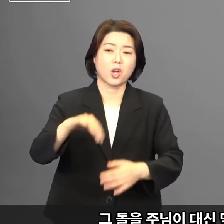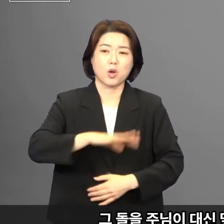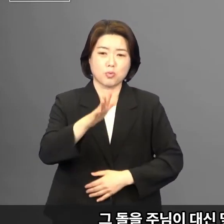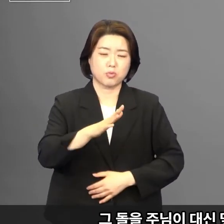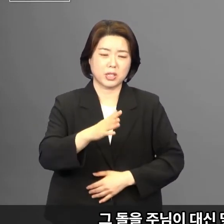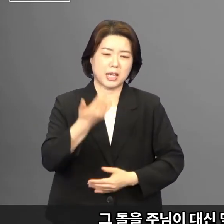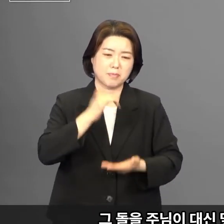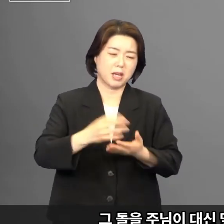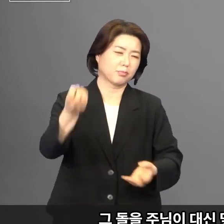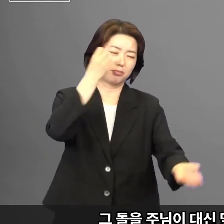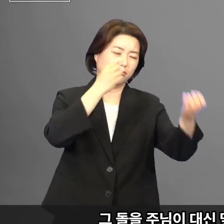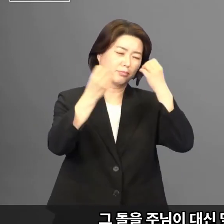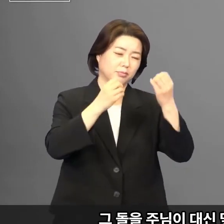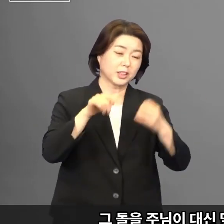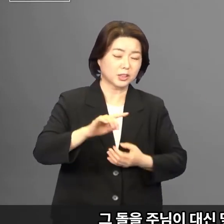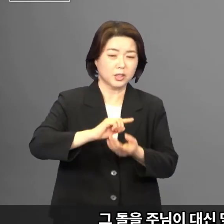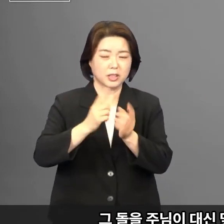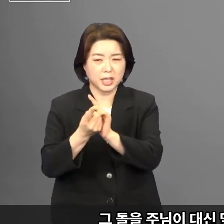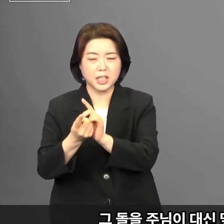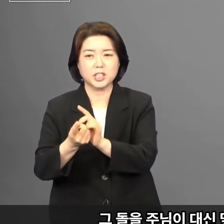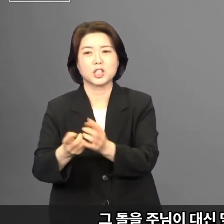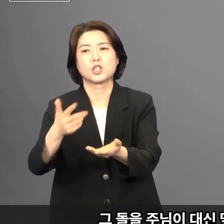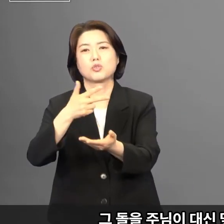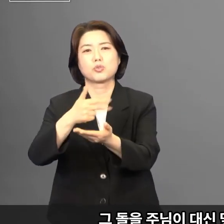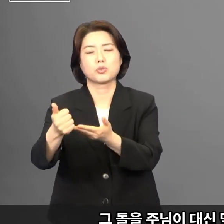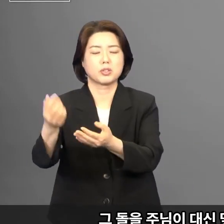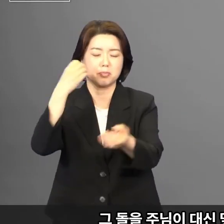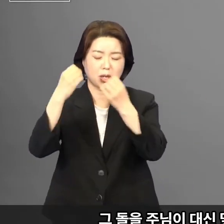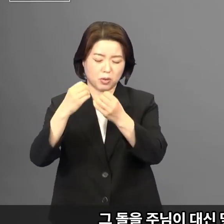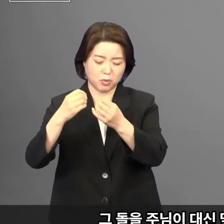그 돌을 주님이 대신 맞으심으로 찢어진 몸입니다.